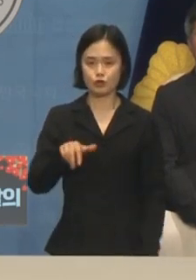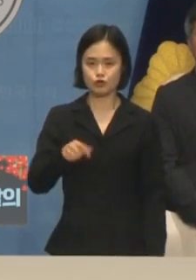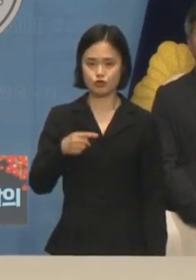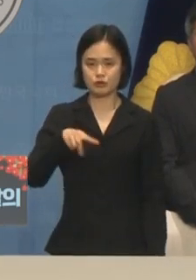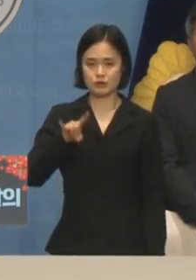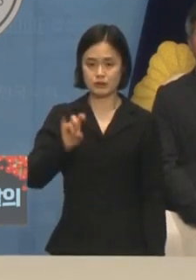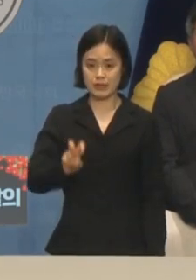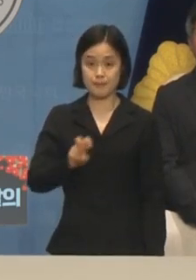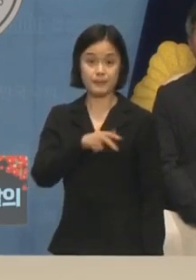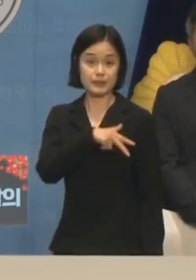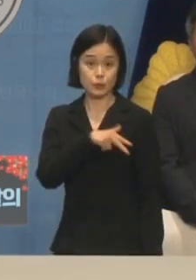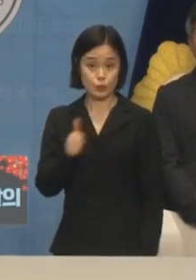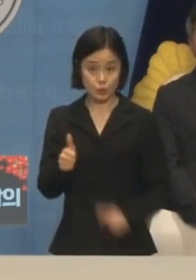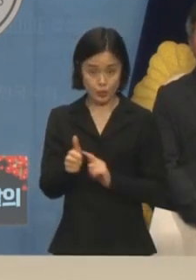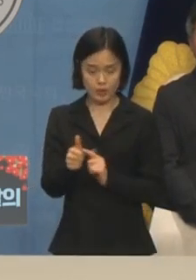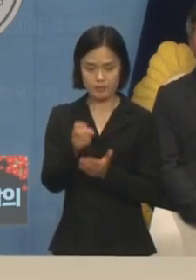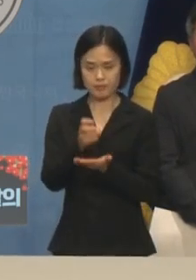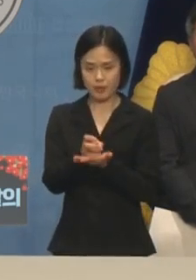개정안이